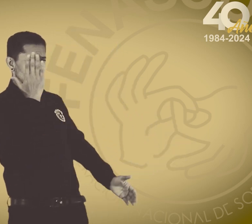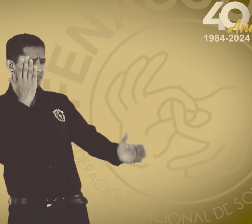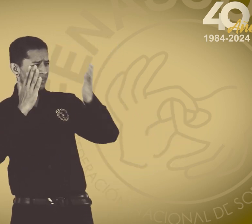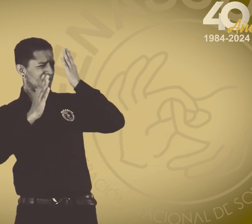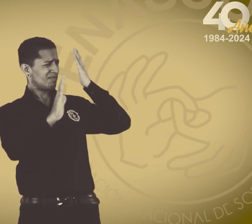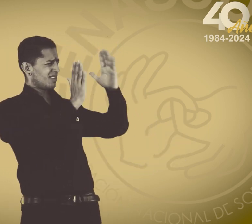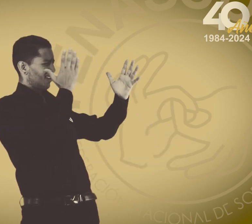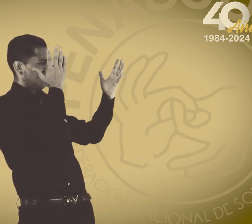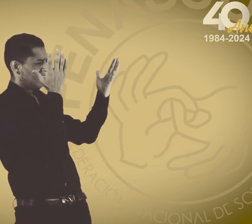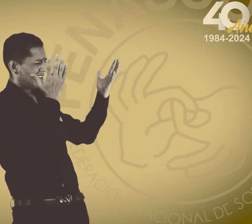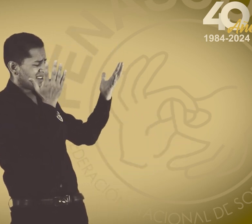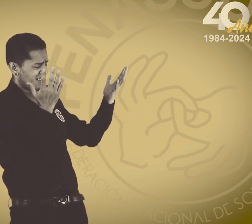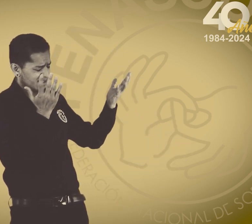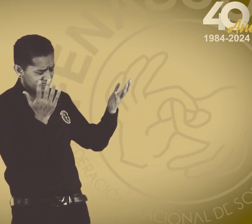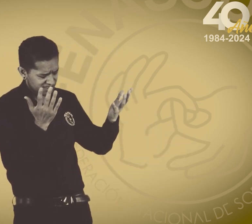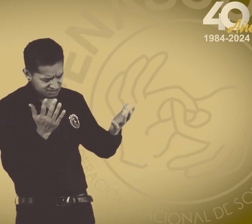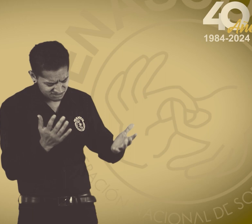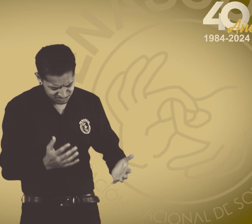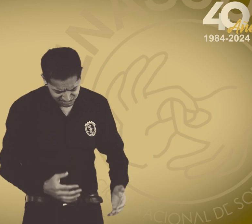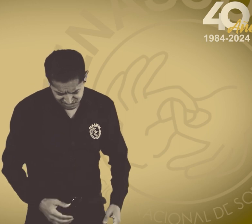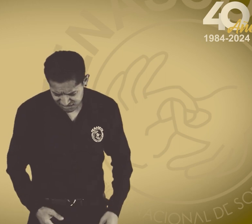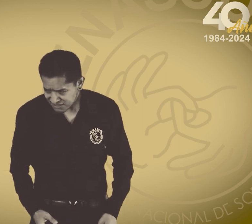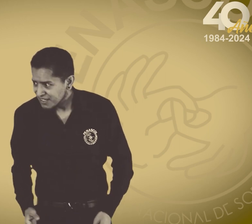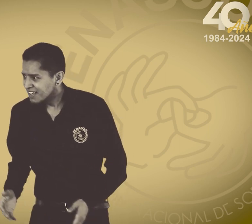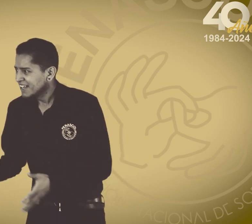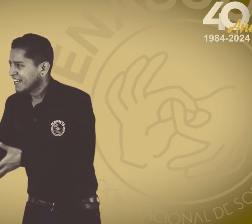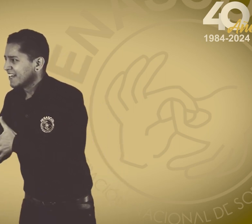barreras y más barreras. El temor se apodera de mí.